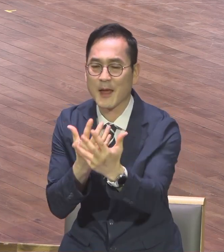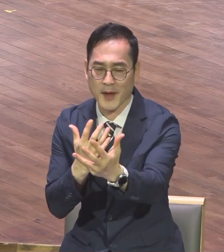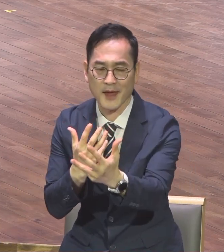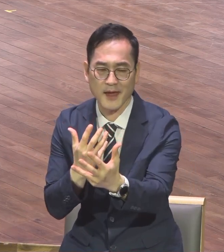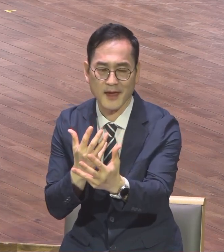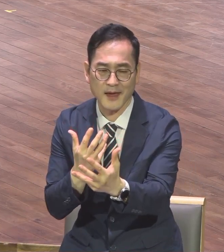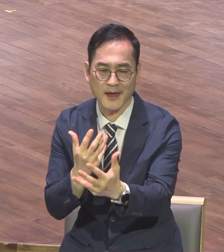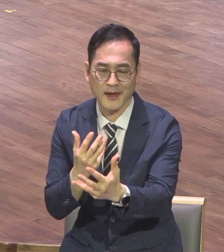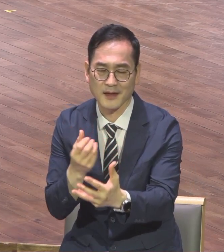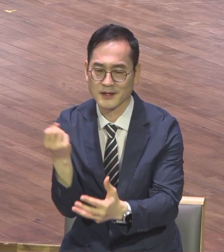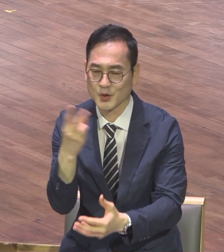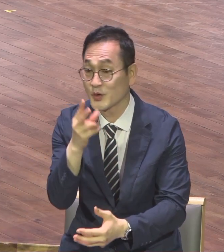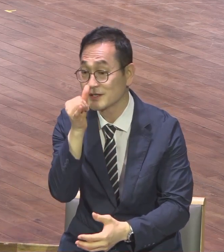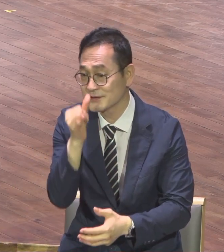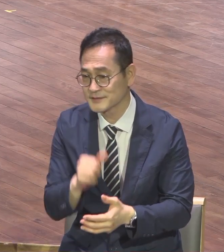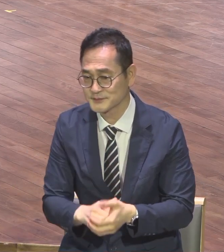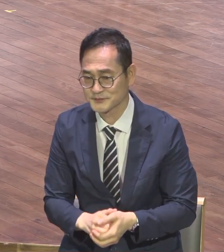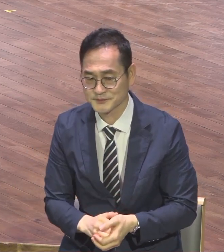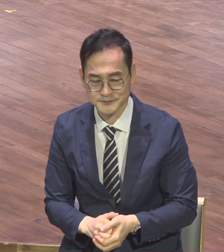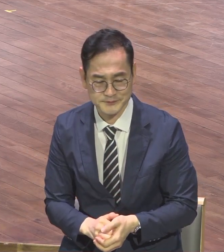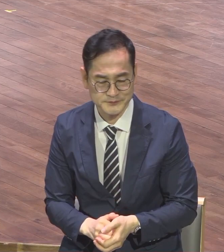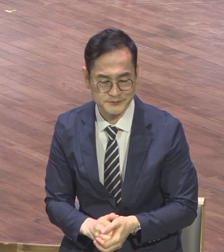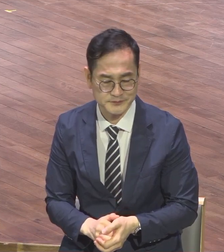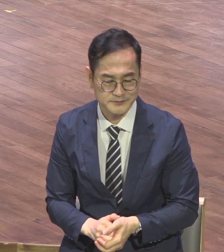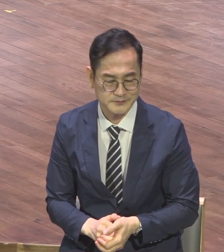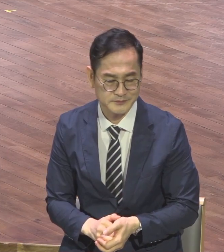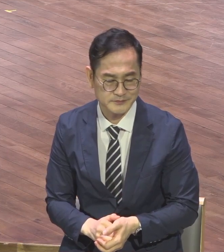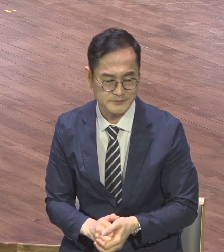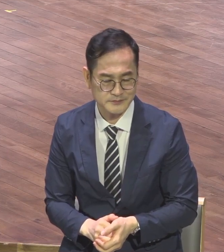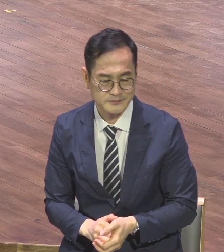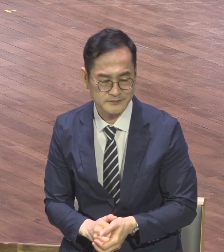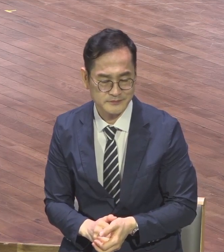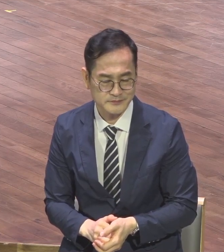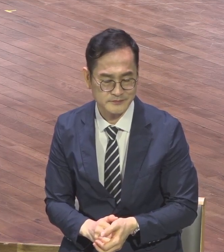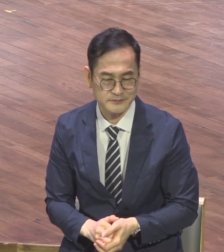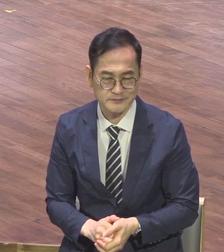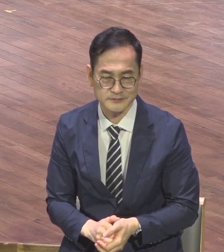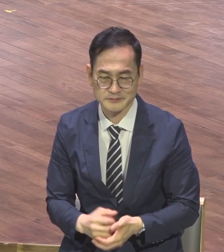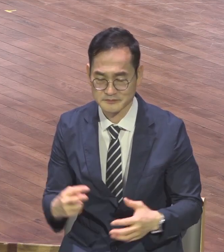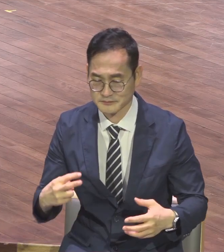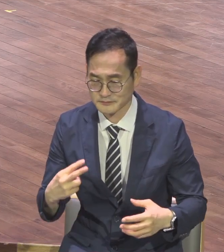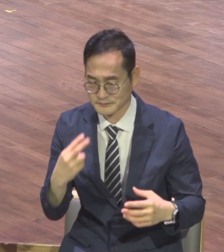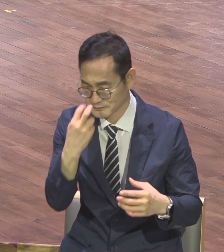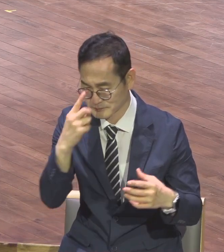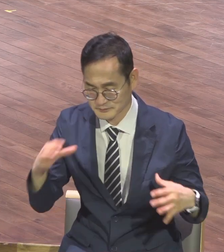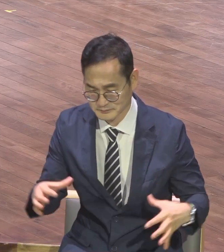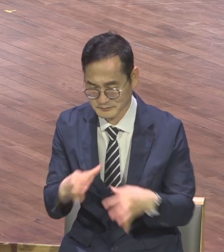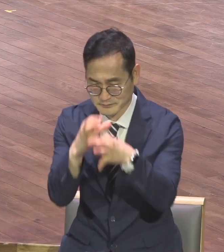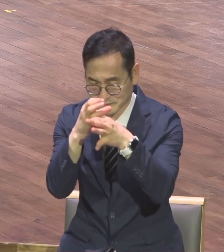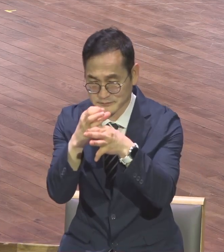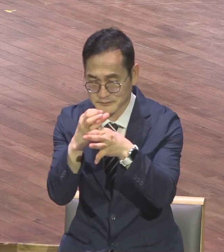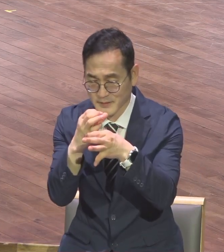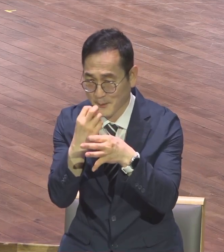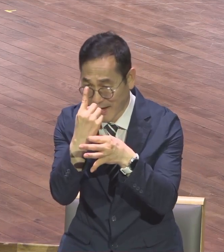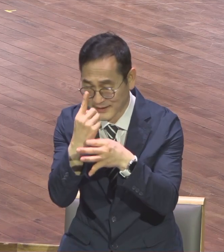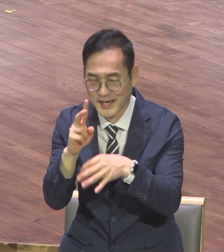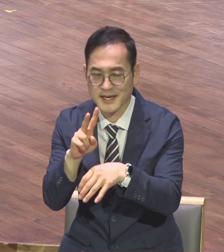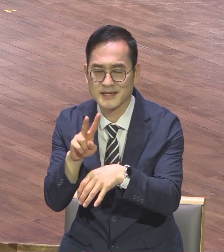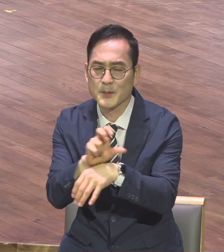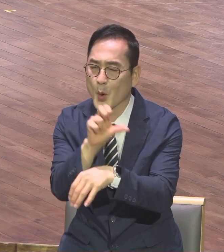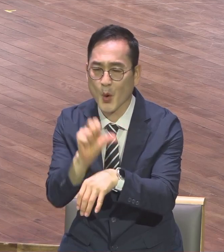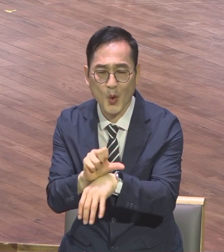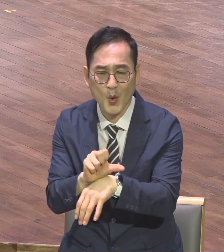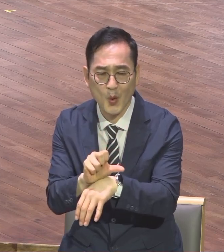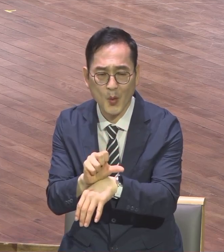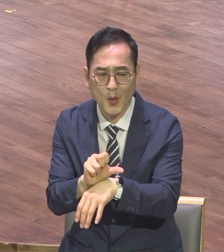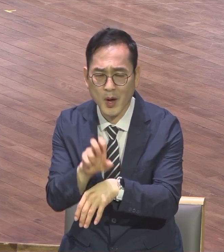진행됩니다. 레멘트 이 망대 20 망대 25란 주제인데 이 지금 계속 망대